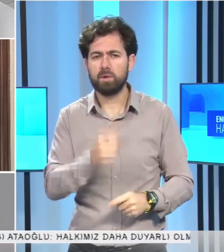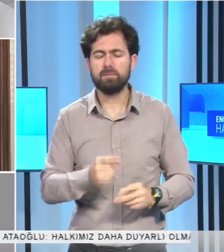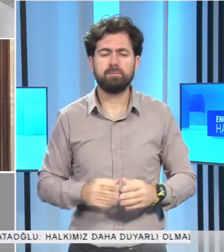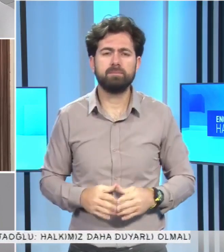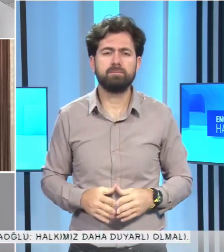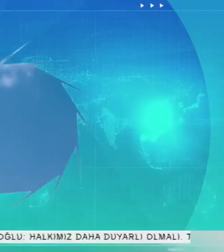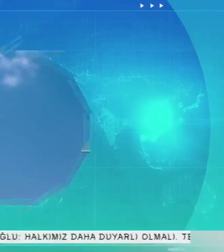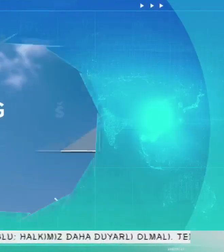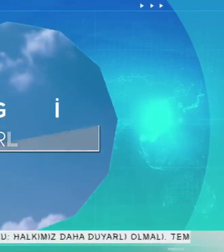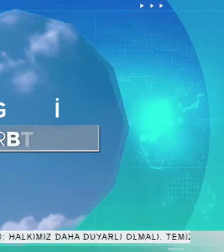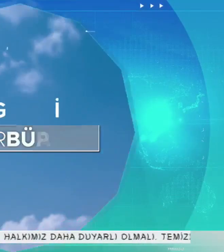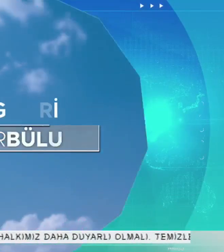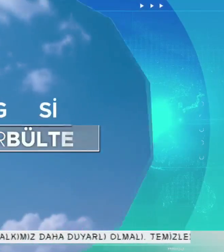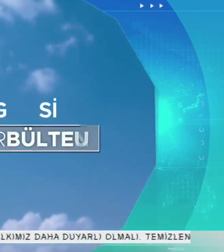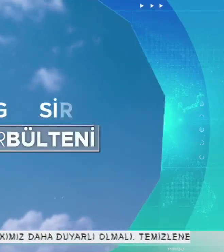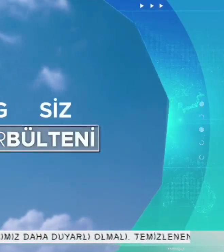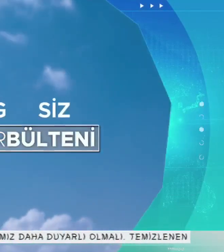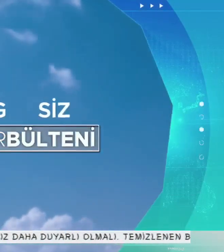etmişti.